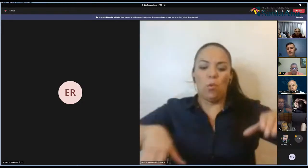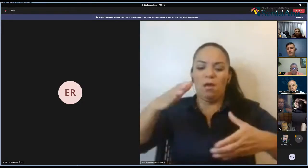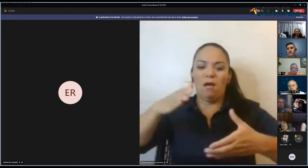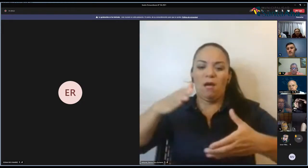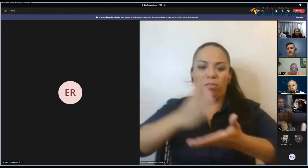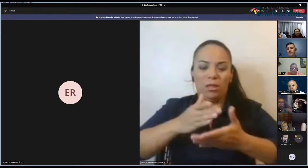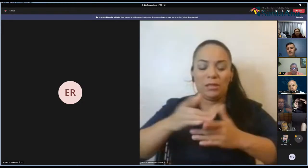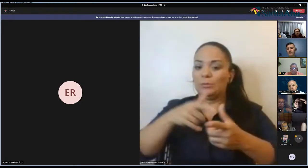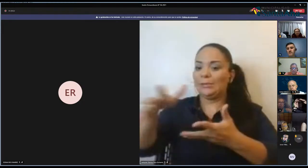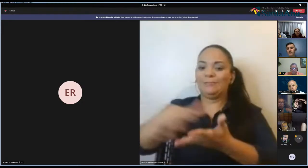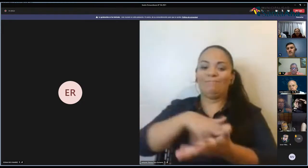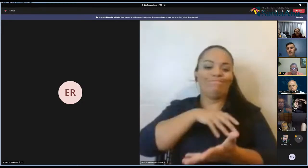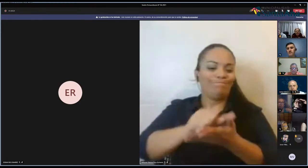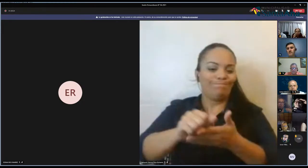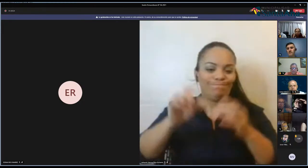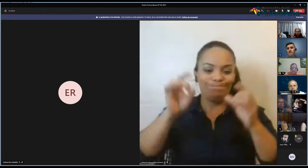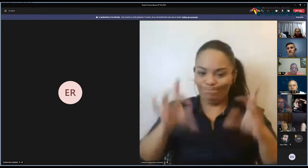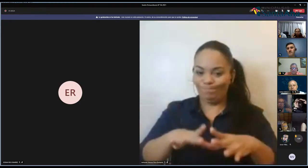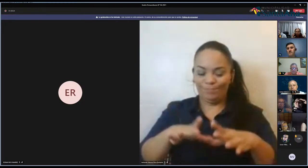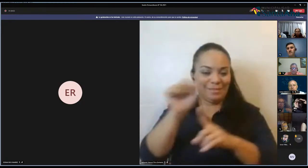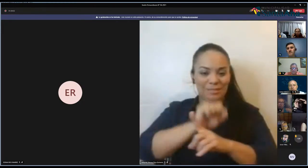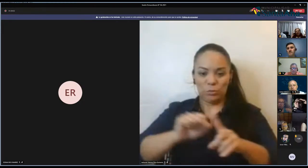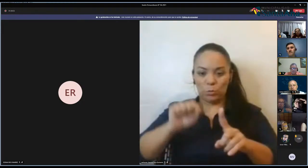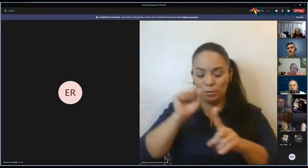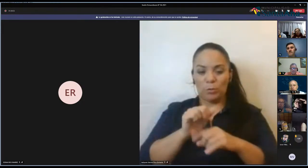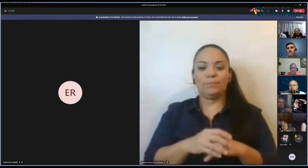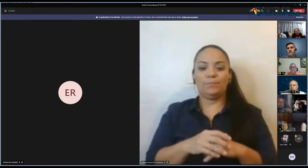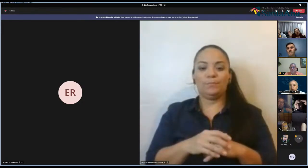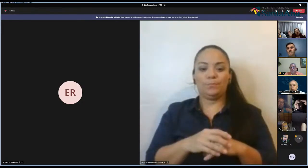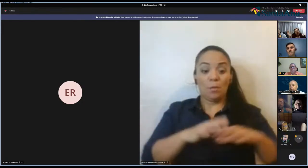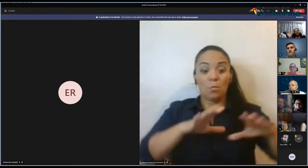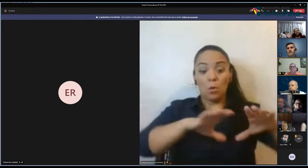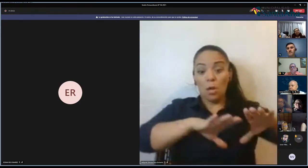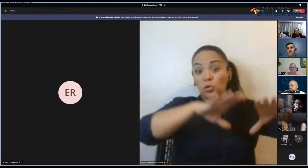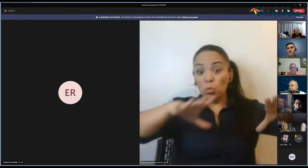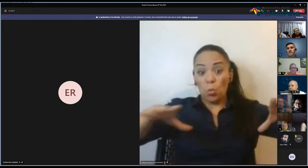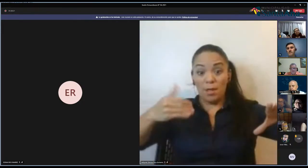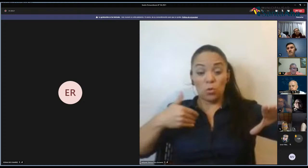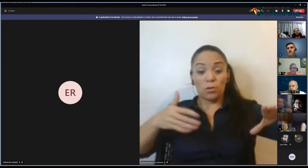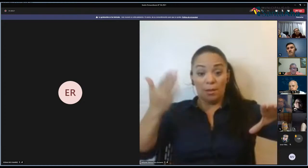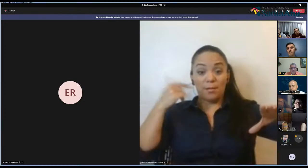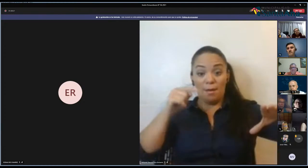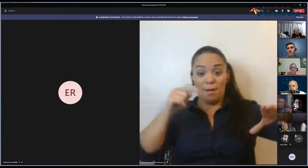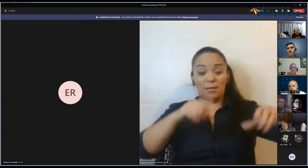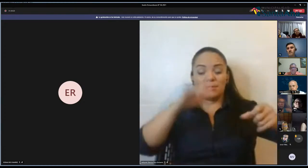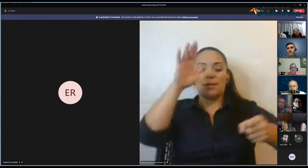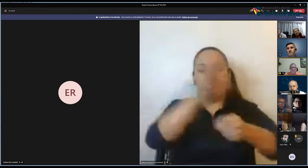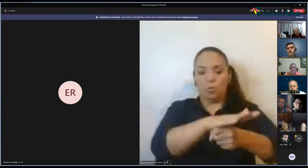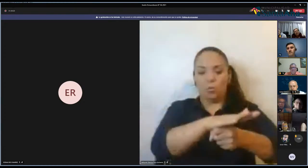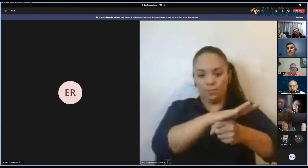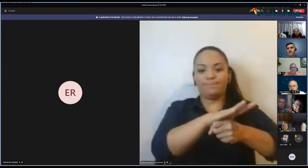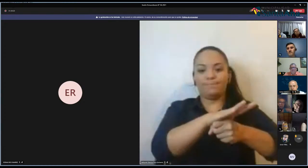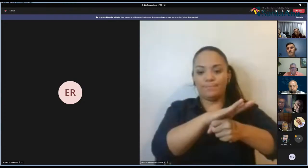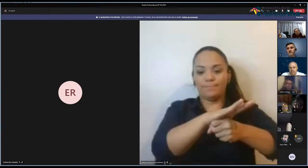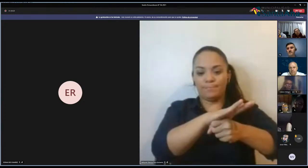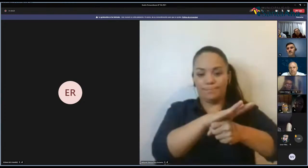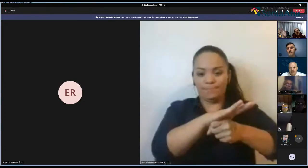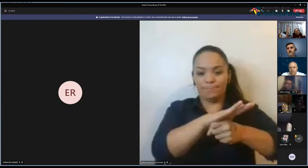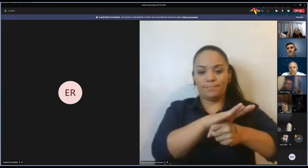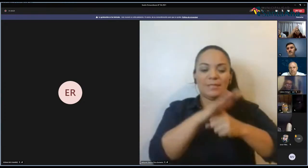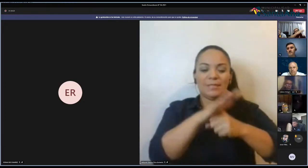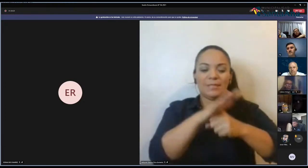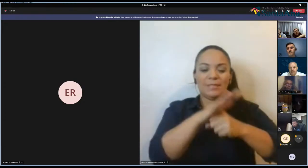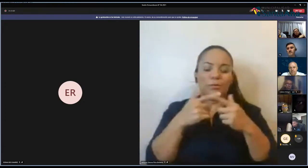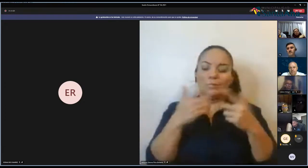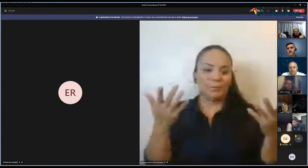también al provocar que la tubería que yo tenía se tapará por supuesto que se sale